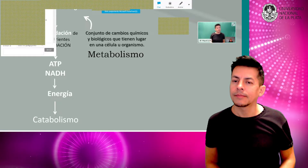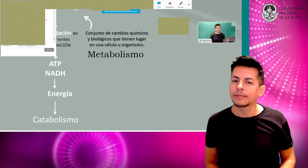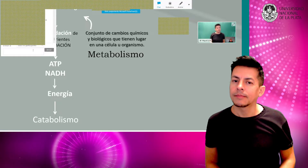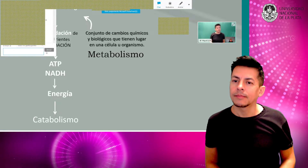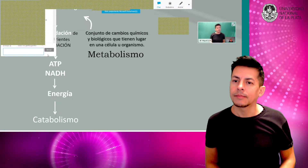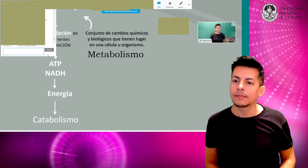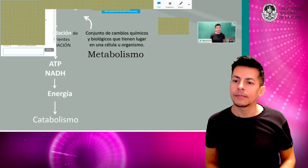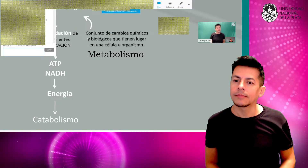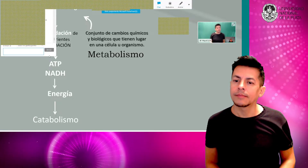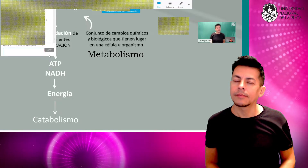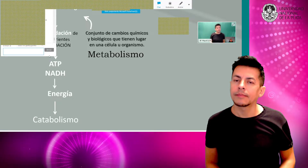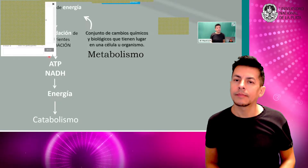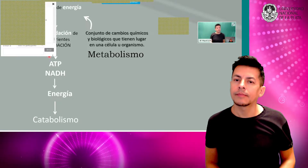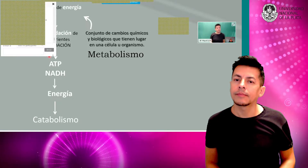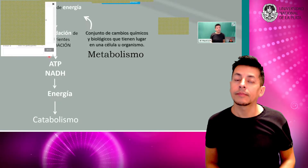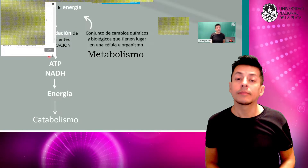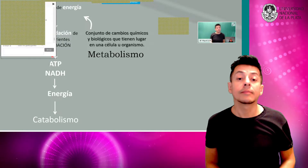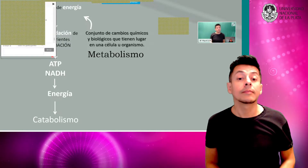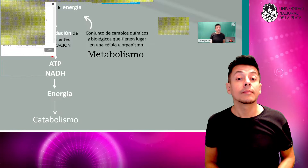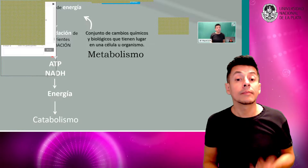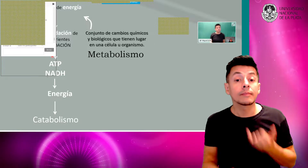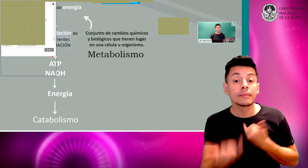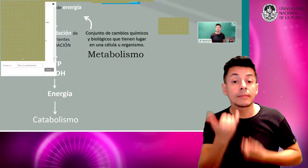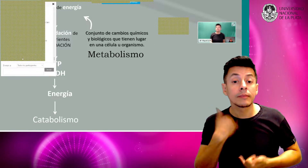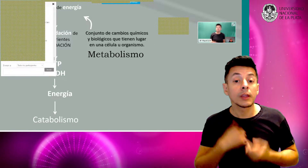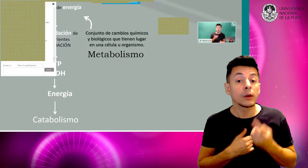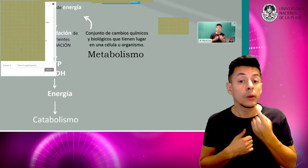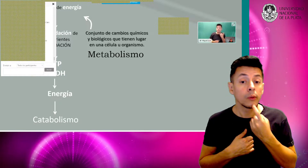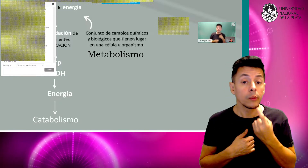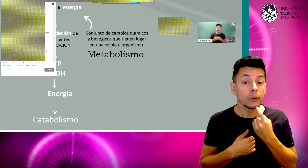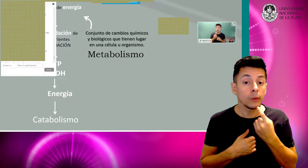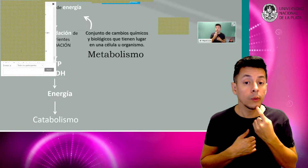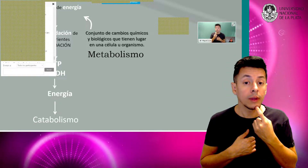Bien, ahora sí voy al chat. ¿Alguna duda hasta acá?